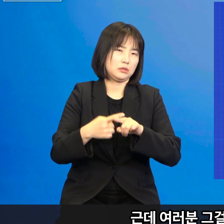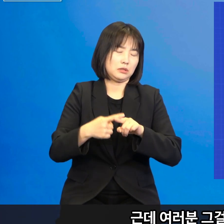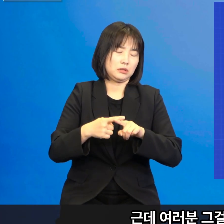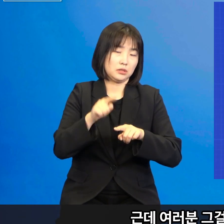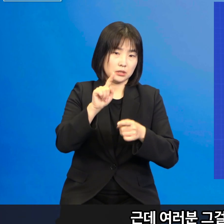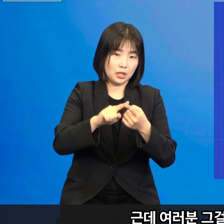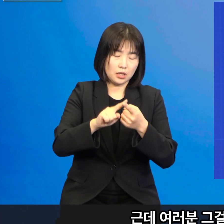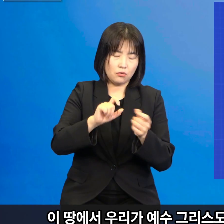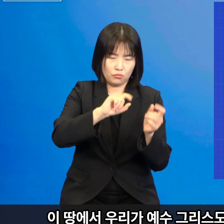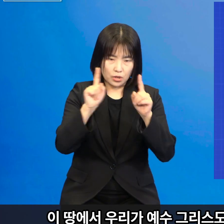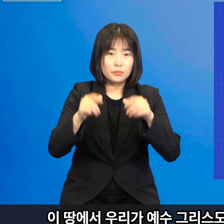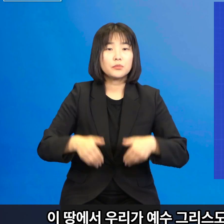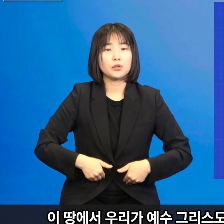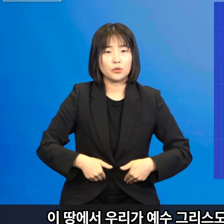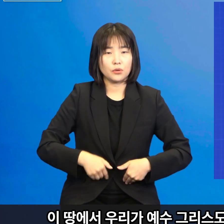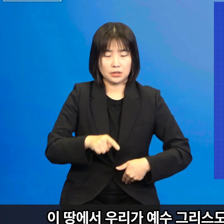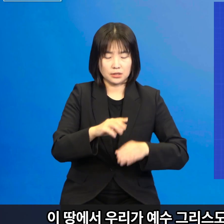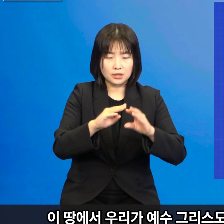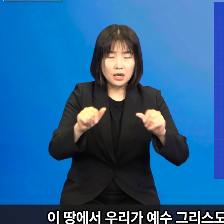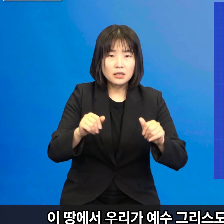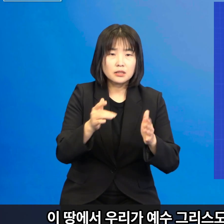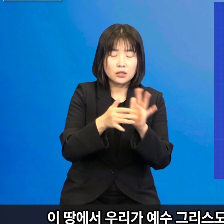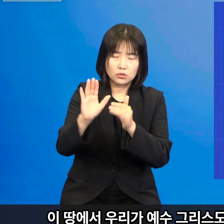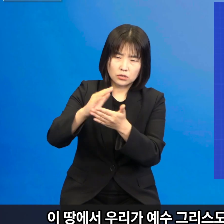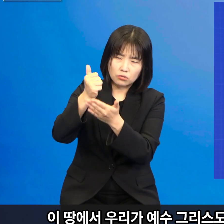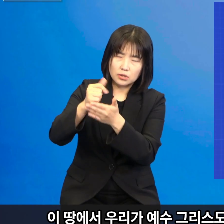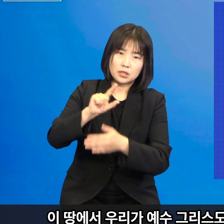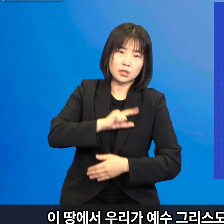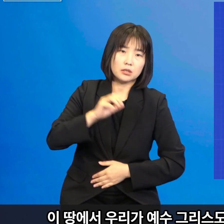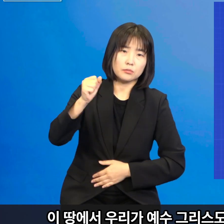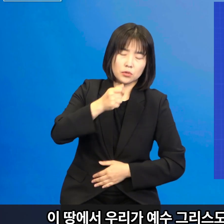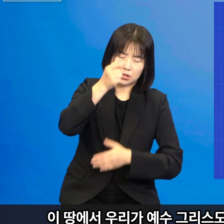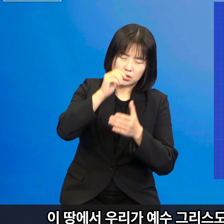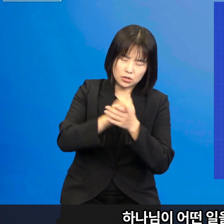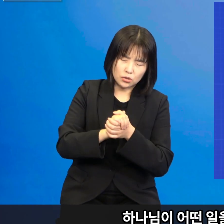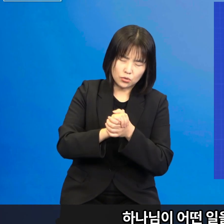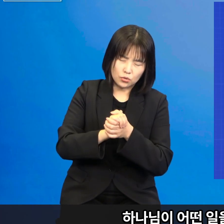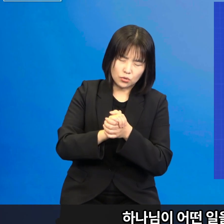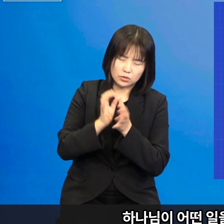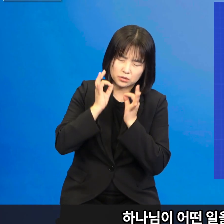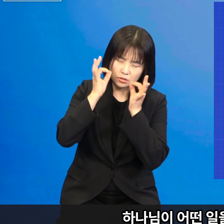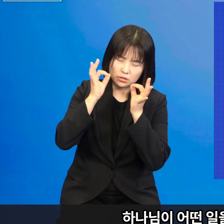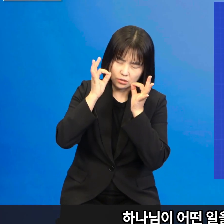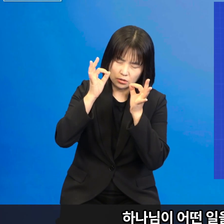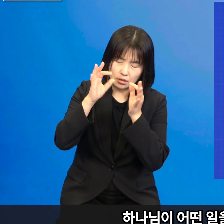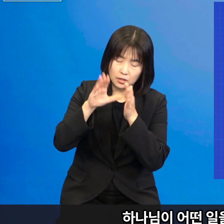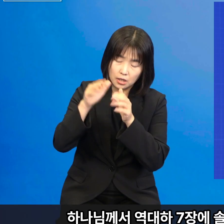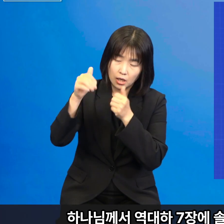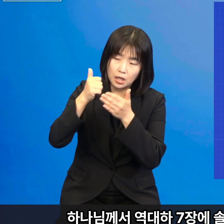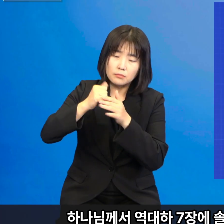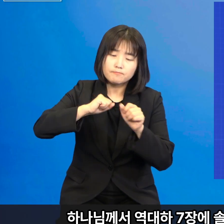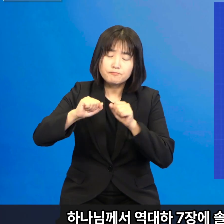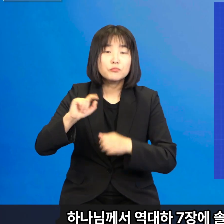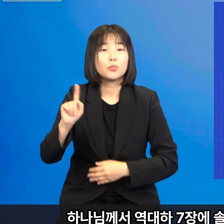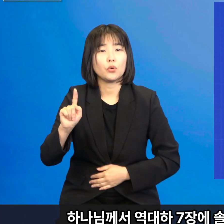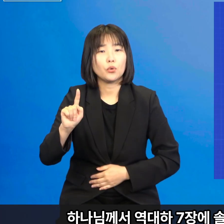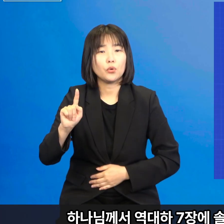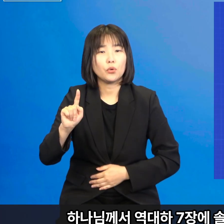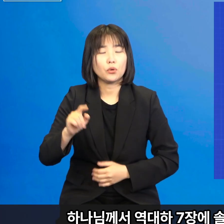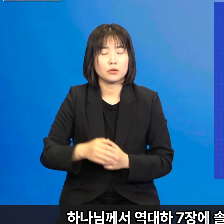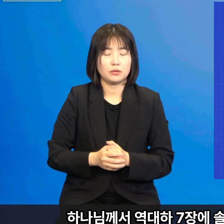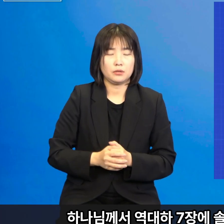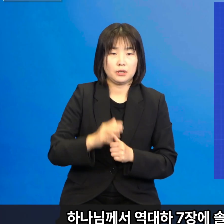회복하셔야 돼요. 이 땅에서 우리가 예수 그리스도의 이름으로 기도하고 간구할 때 하나님 어떤 일을 행하실 수 있는지, 하나님께서